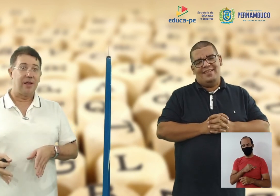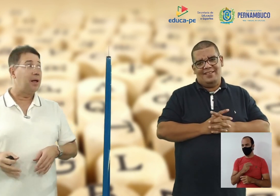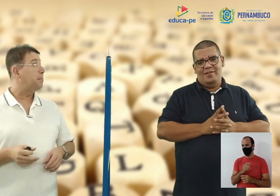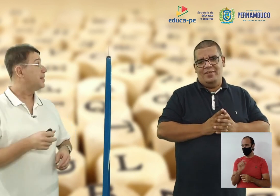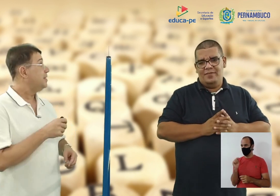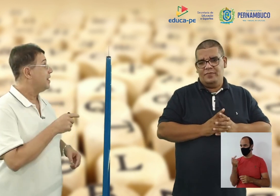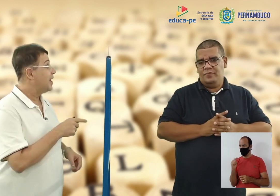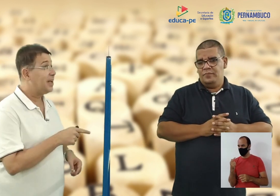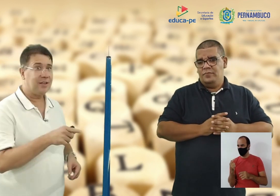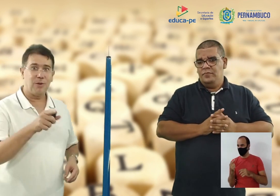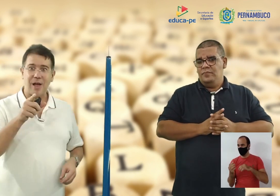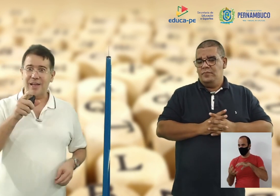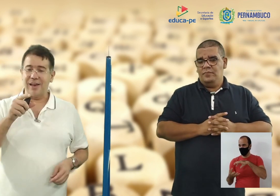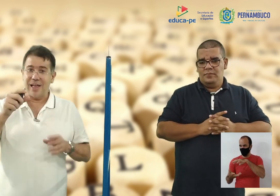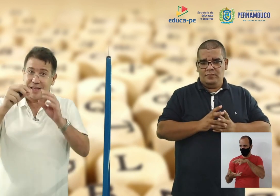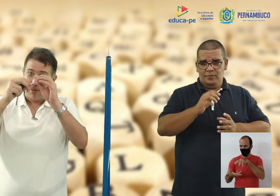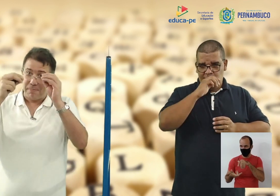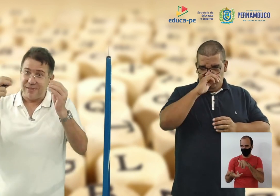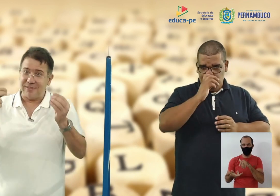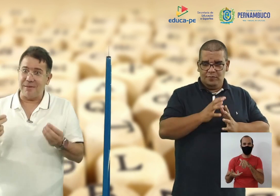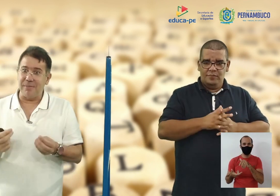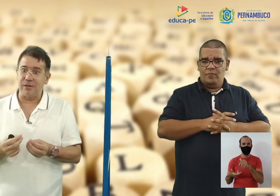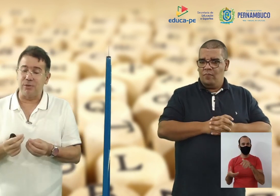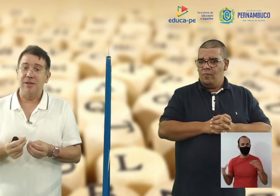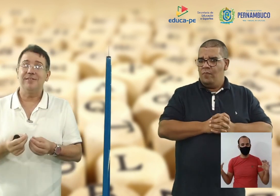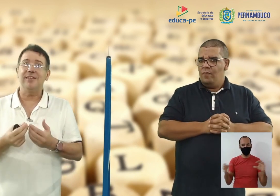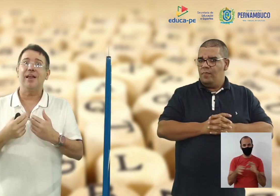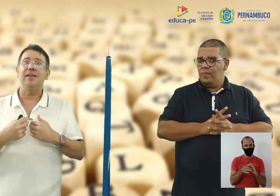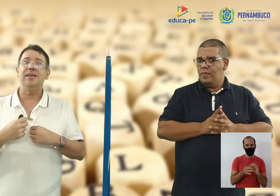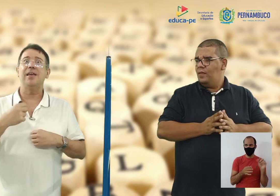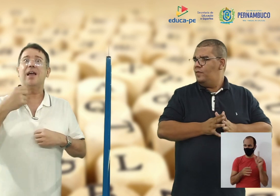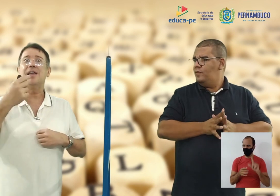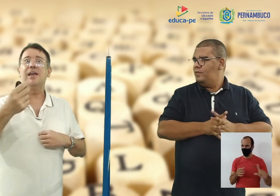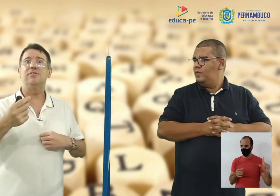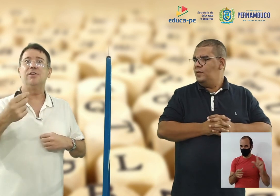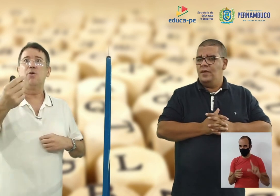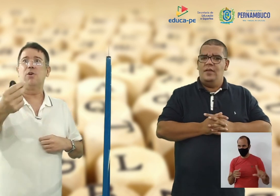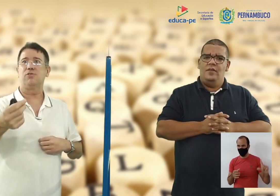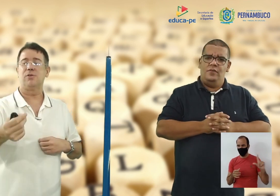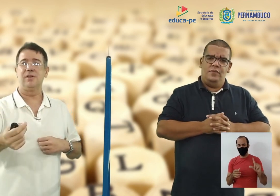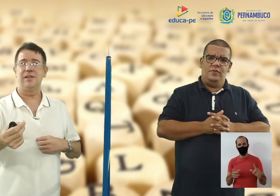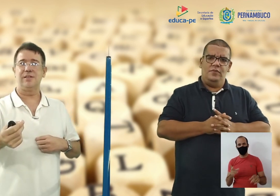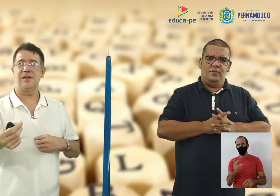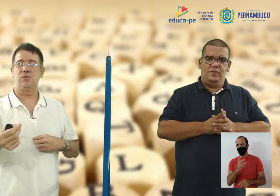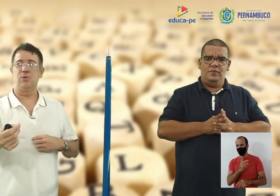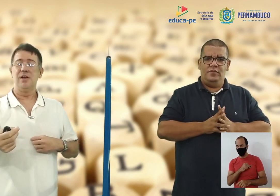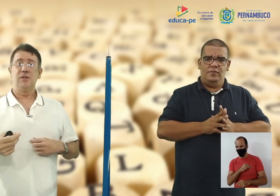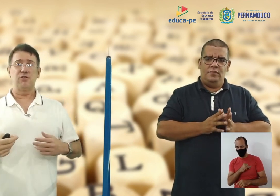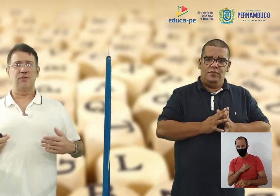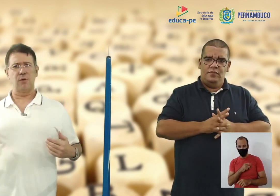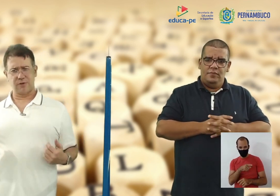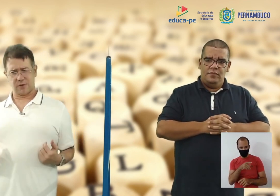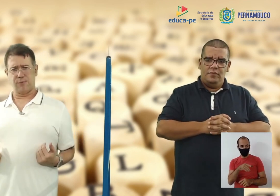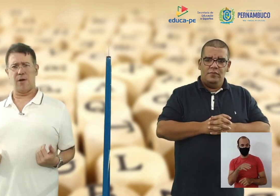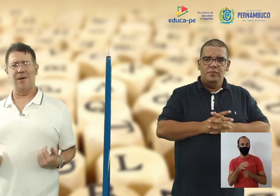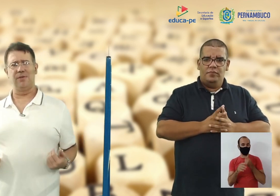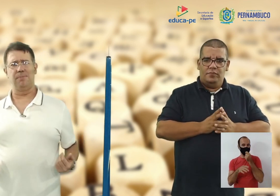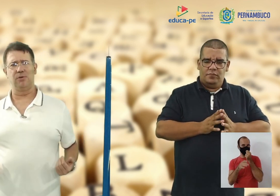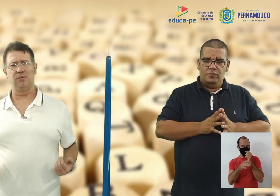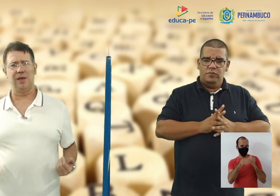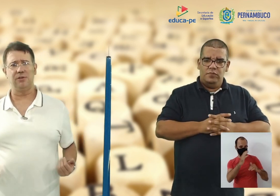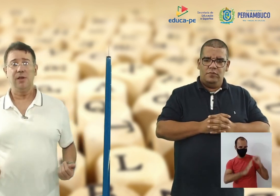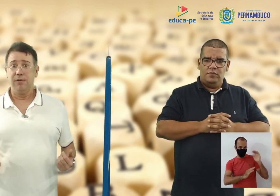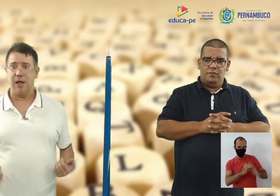literatura. Para tirar aquele pensamento. Será que aqueles que gostam de literatura só são os que são